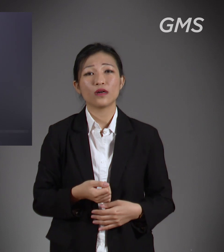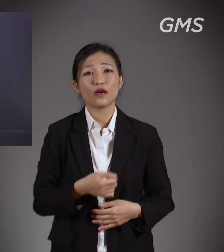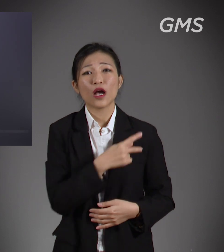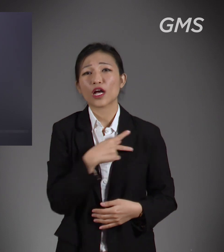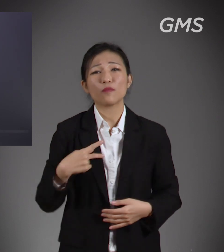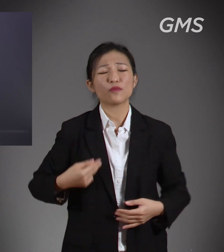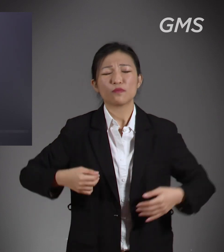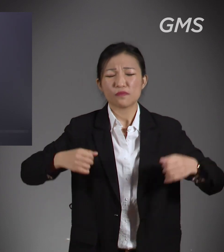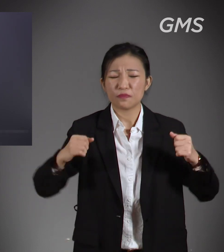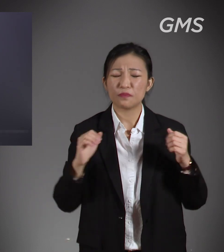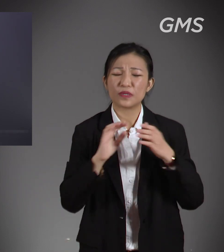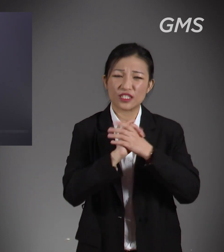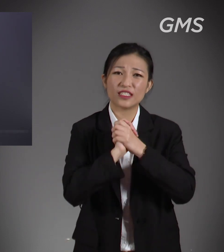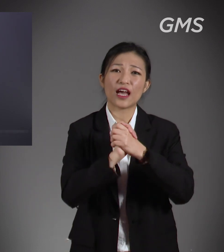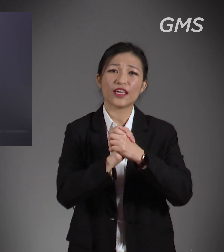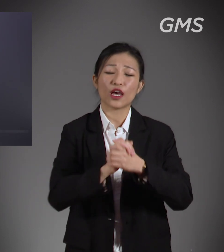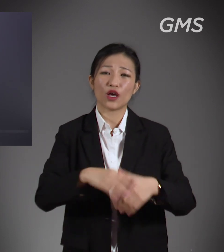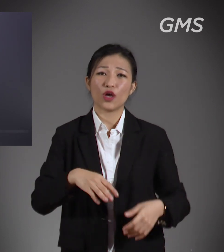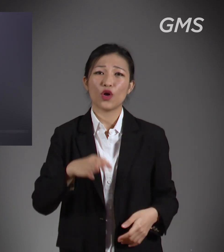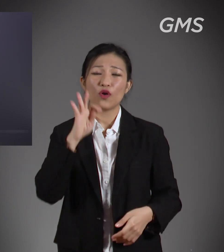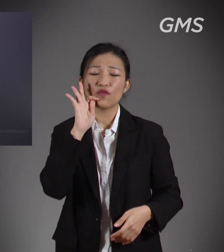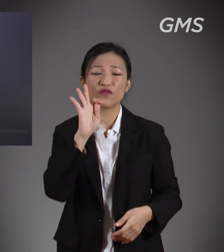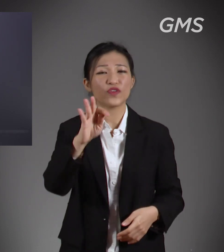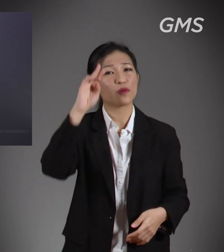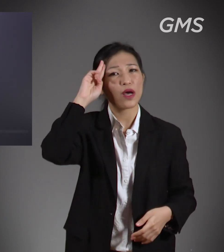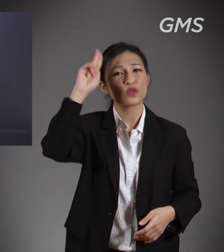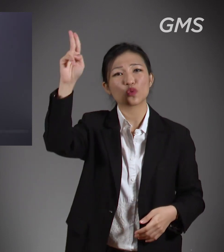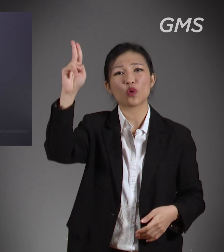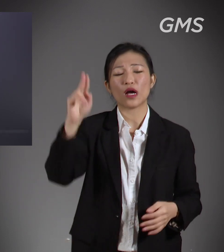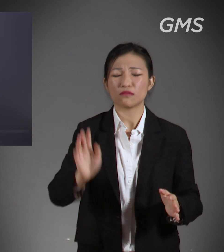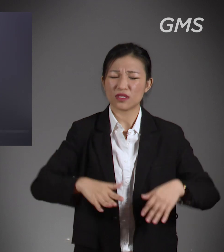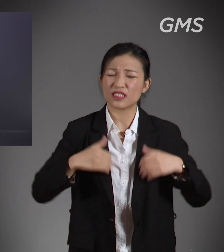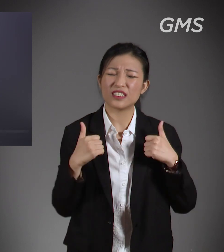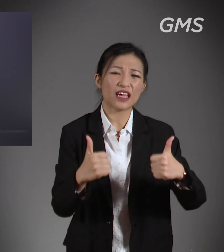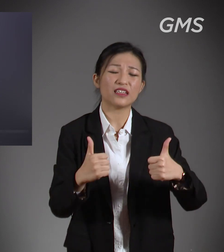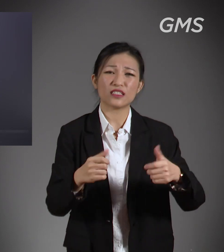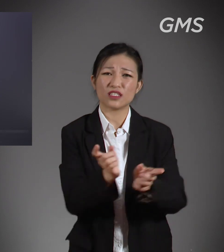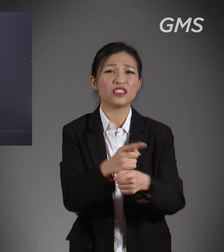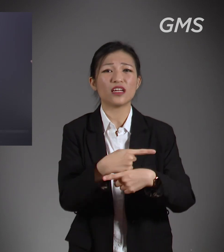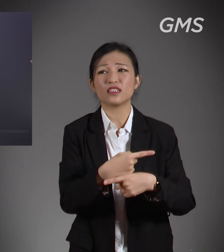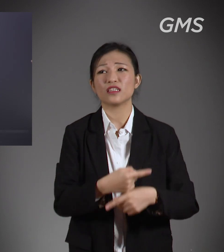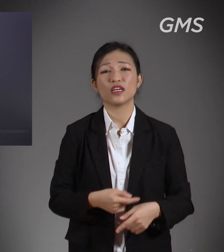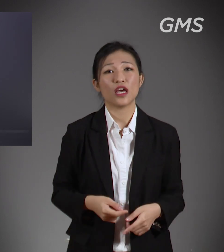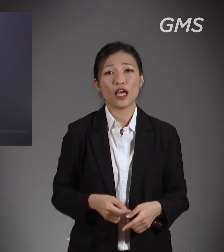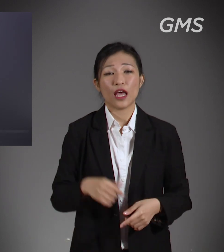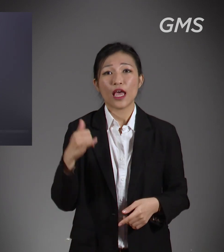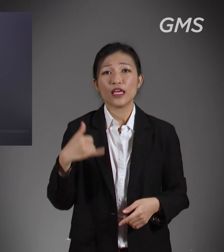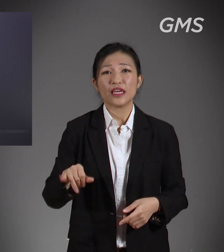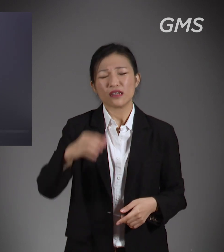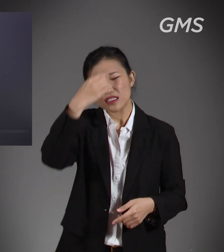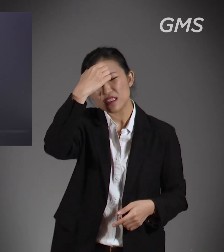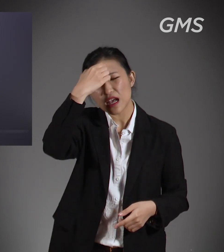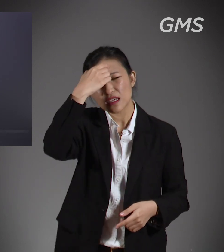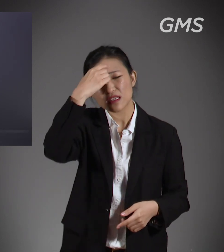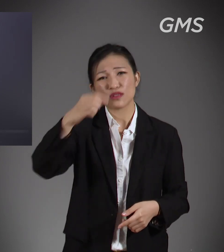akan digenapi. Kalau ada yang sakit oleh bilur-bilur Yesus saat ini juga disembuhkan di dalam nama